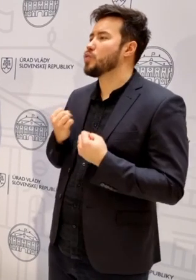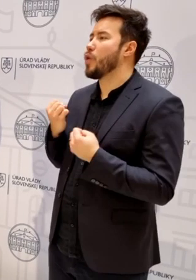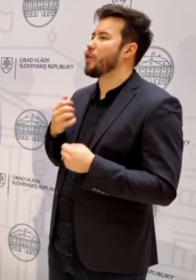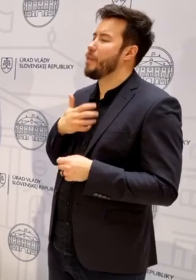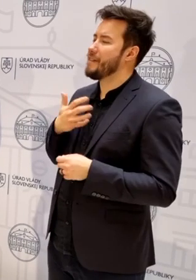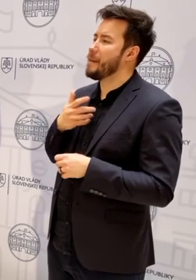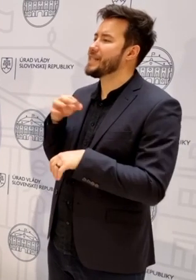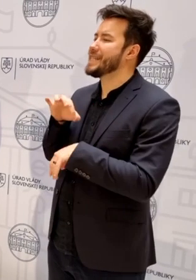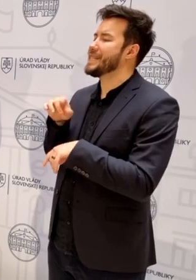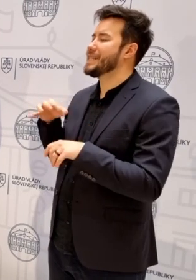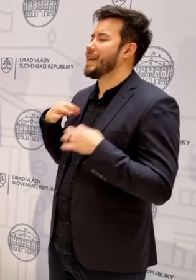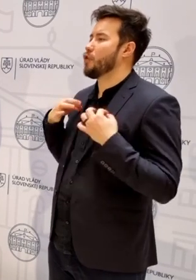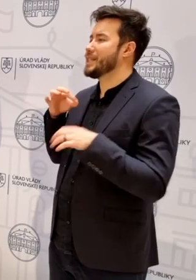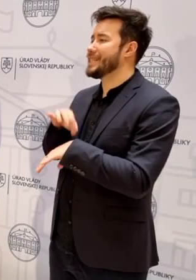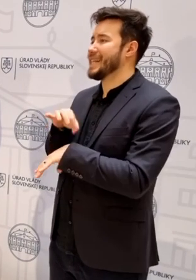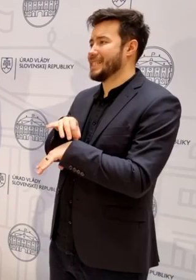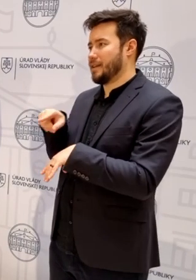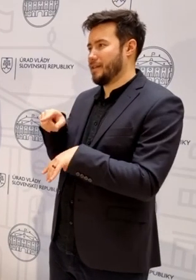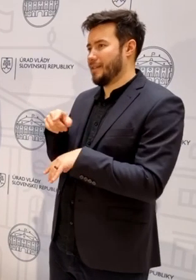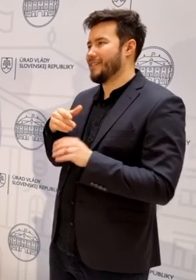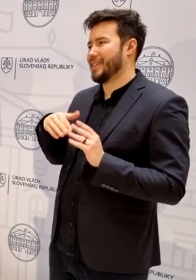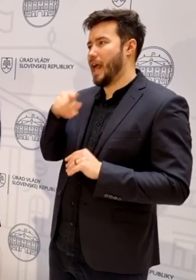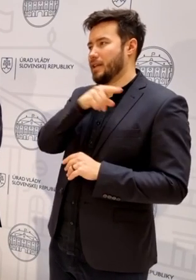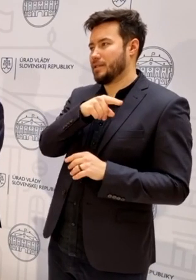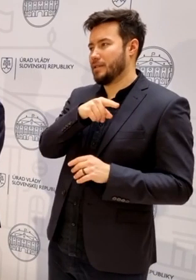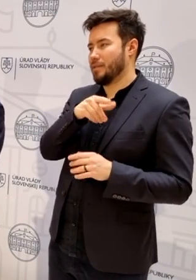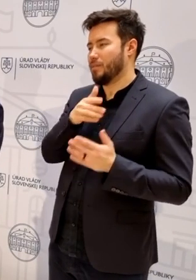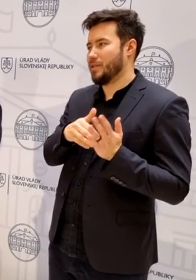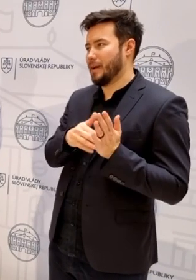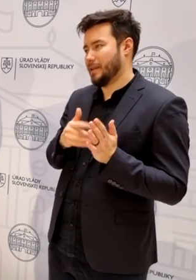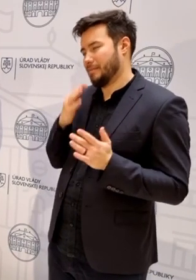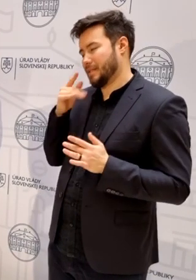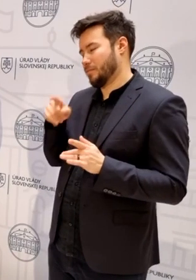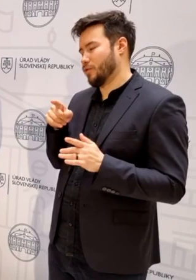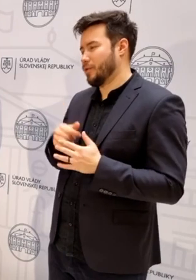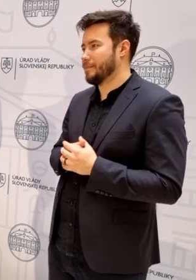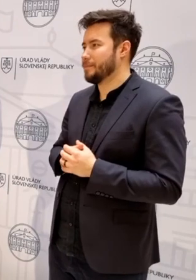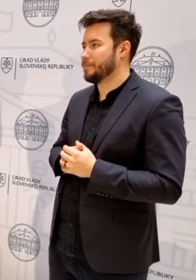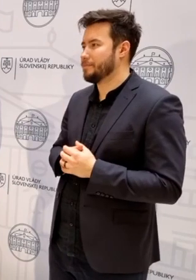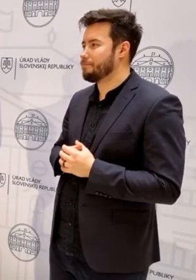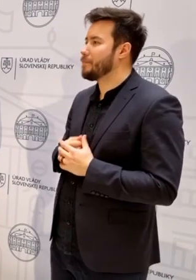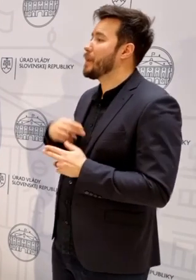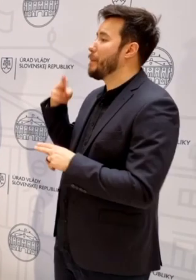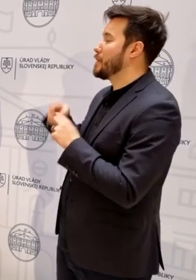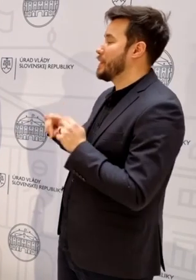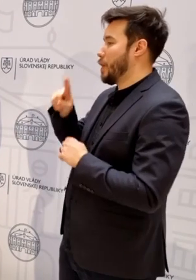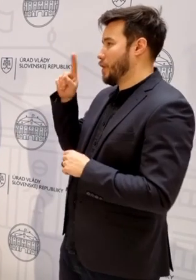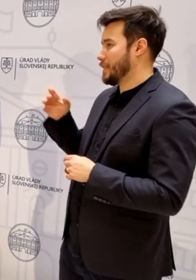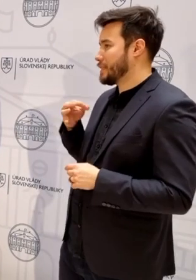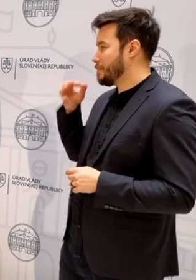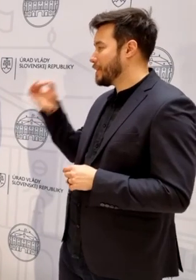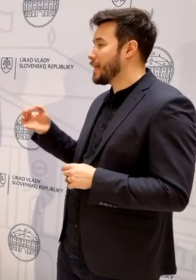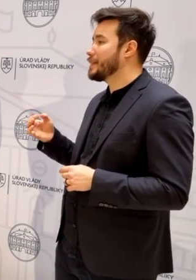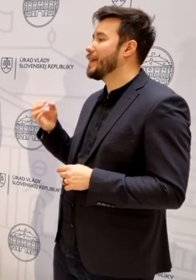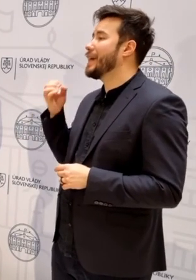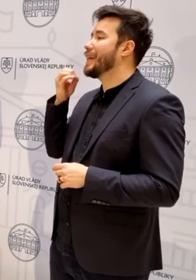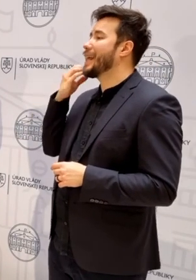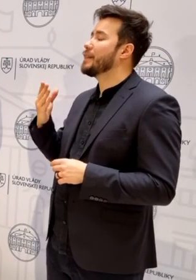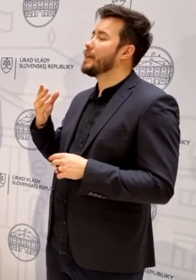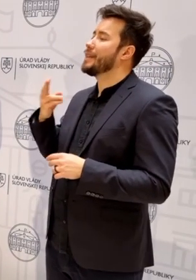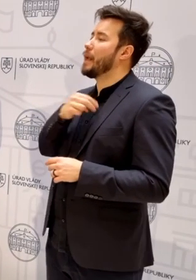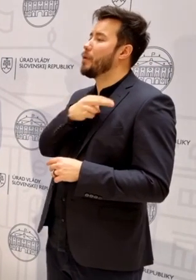sestrský personál, lebo ten je potrebný asi viac tam, takže z mojej strany asi k tomu toľko. Posledná otázka k tejto téme, že kedy by reálne mohli stať Rásochy